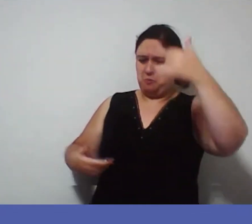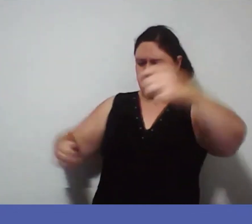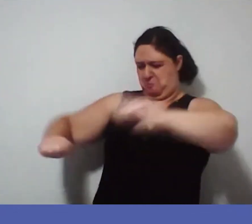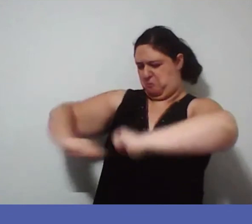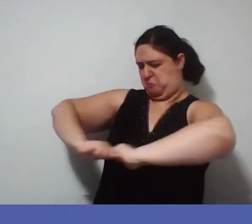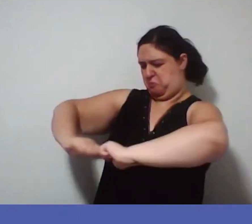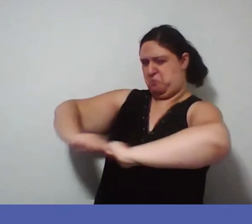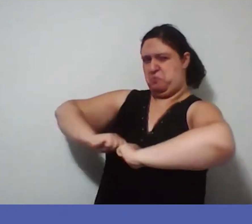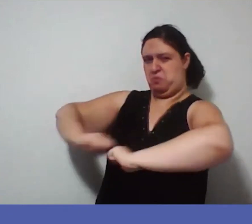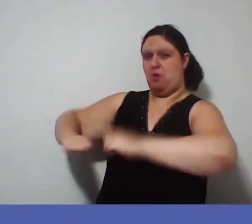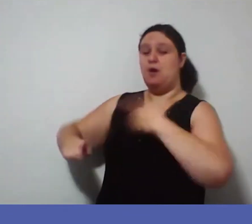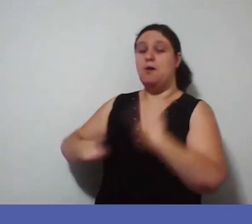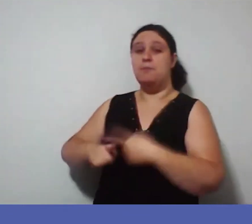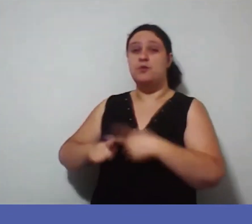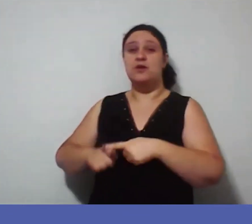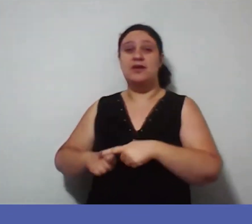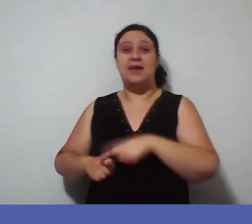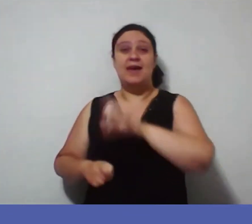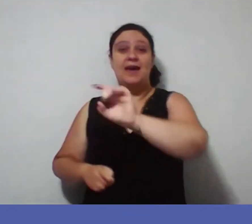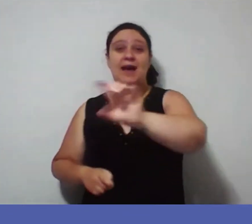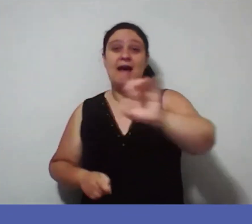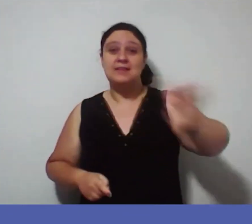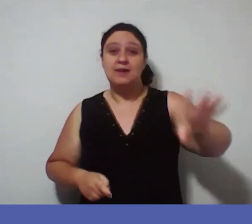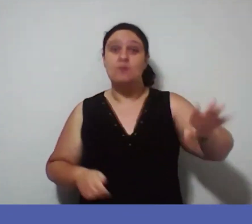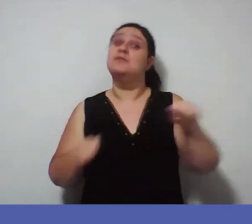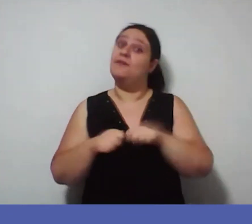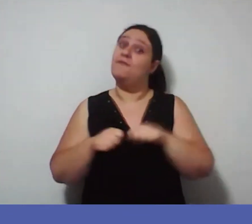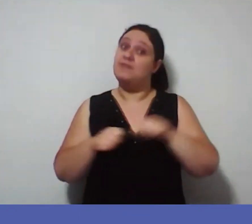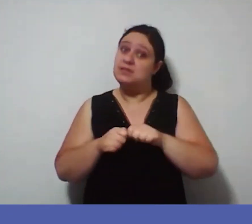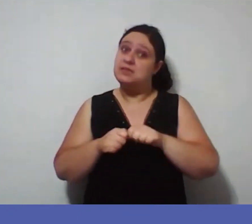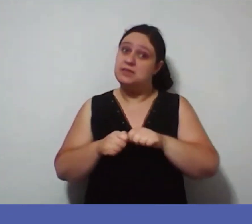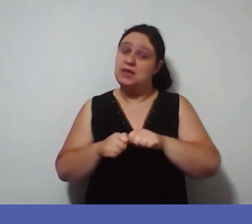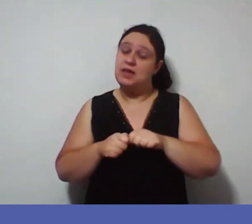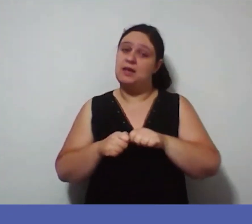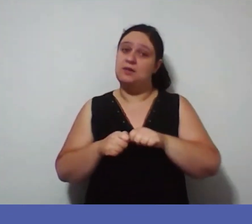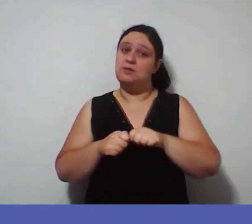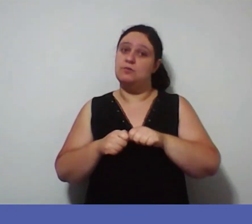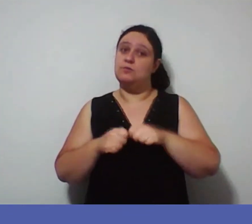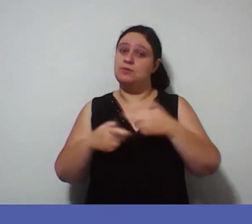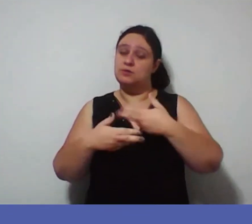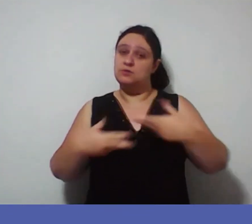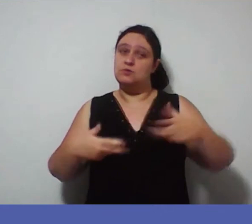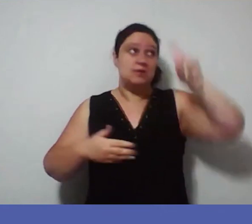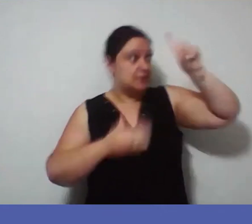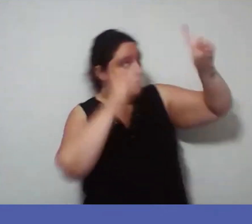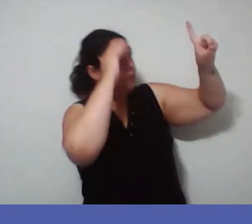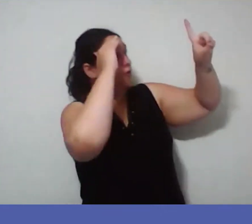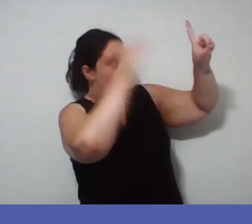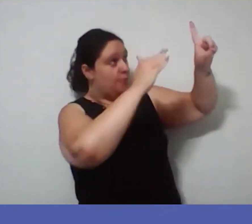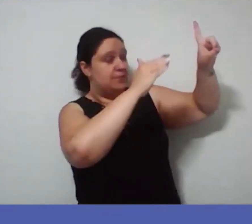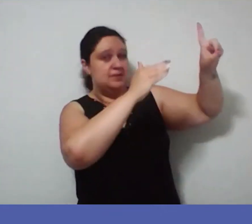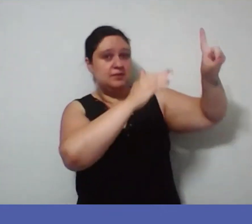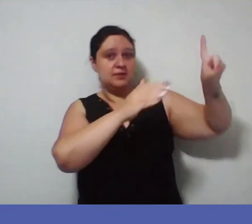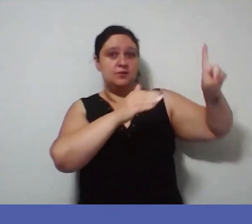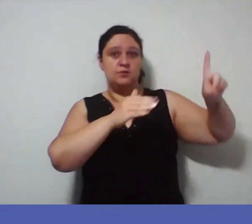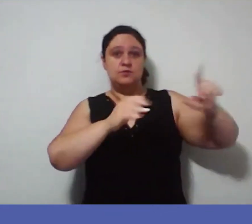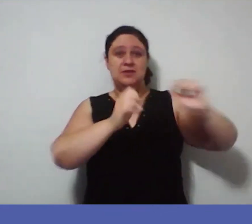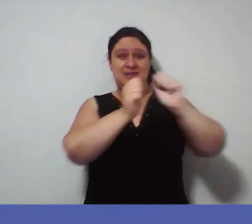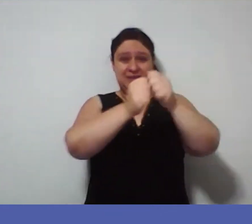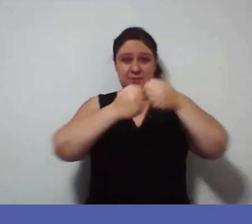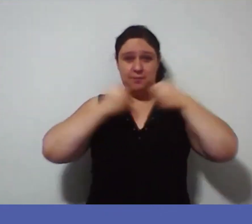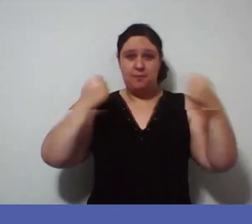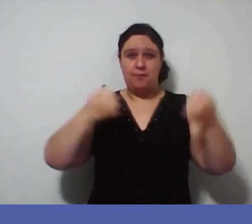coisas acontecerem, e as portas do Hades estão tremendo, estão sendo abaladas.